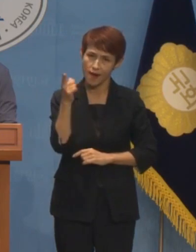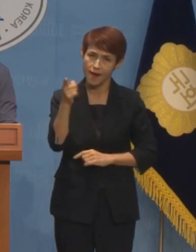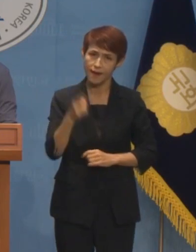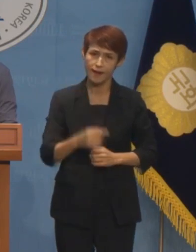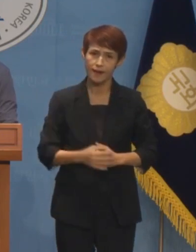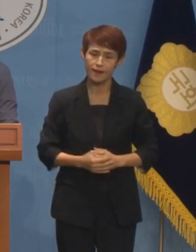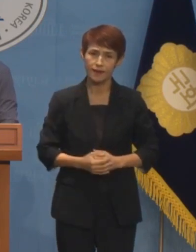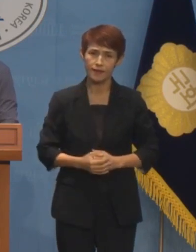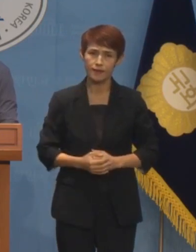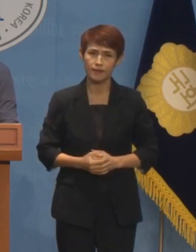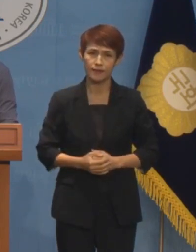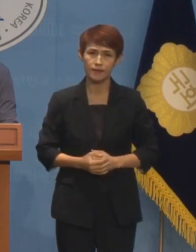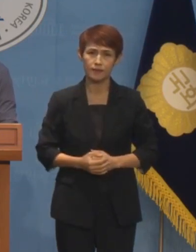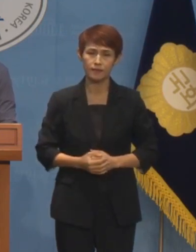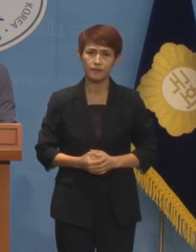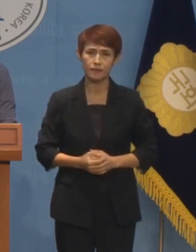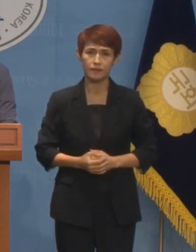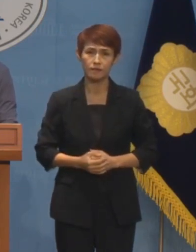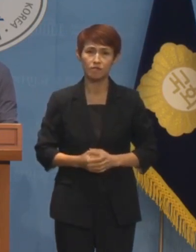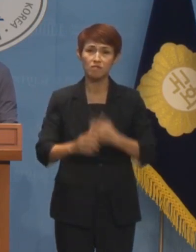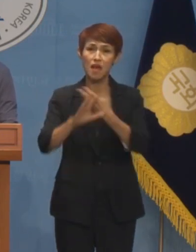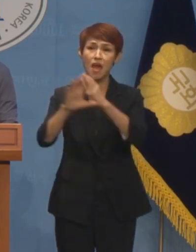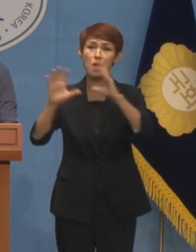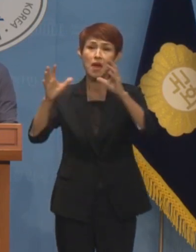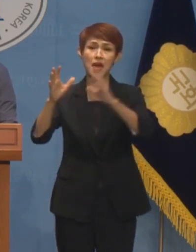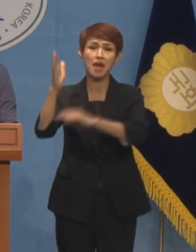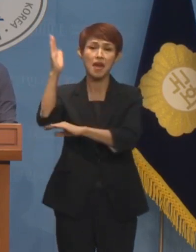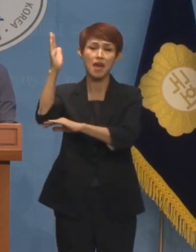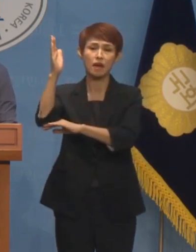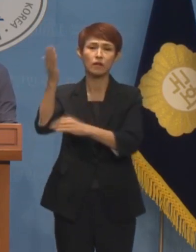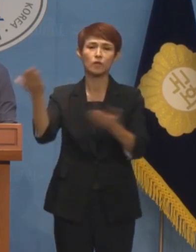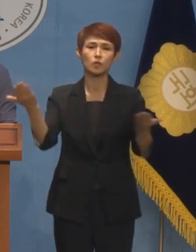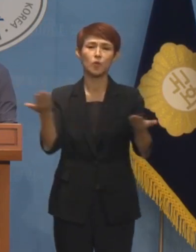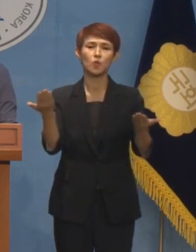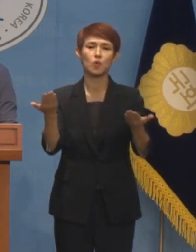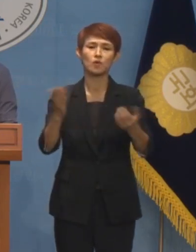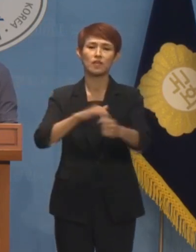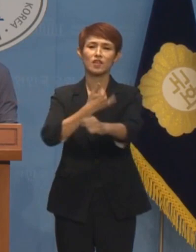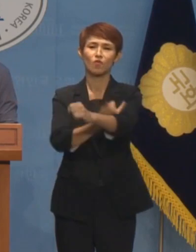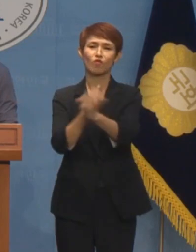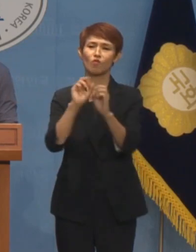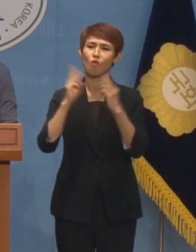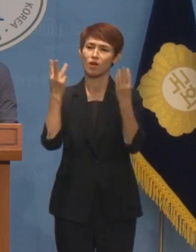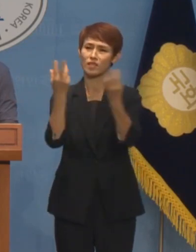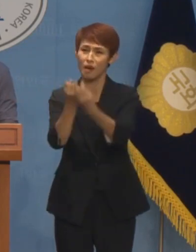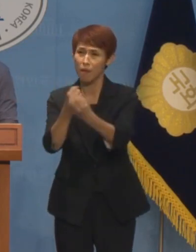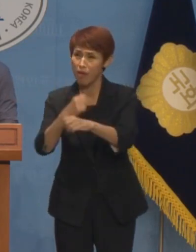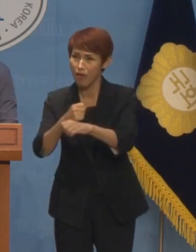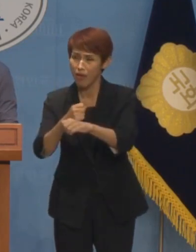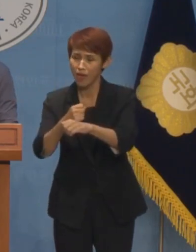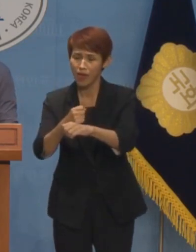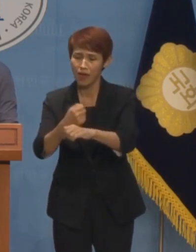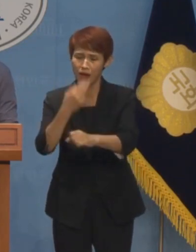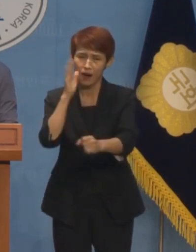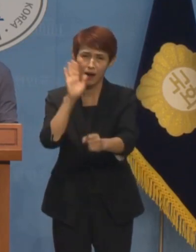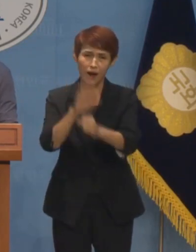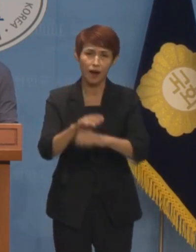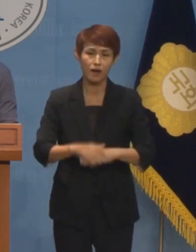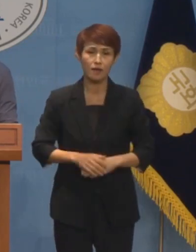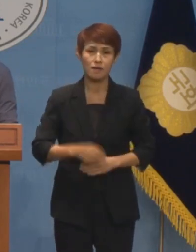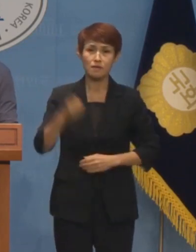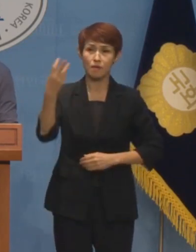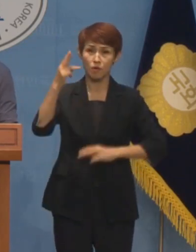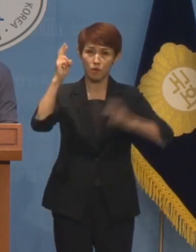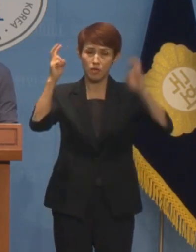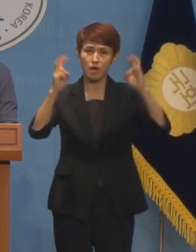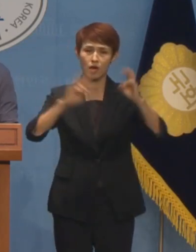것입니다. 이러더니 해외에서는 노동인권 워크숍을 연다고요? 삼성전자의 인권